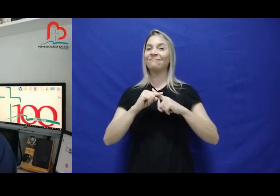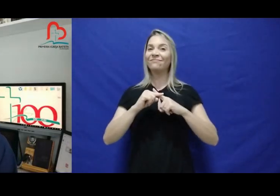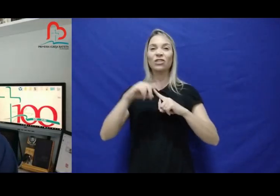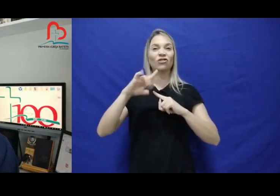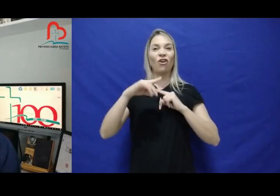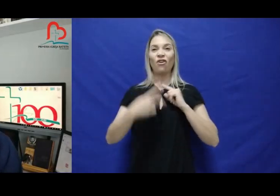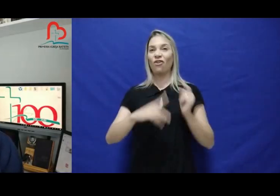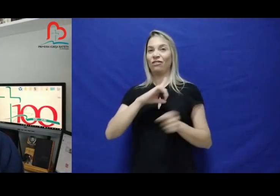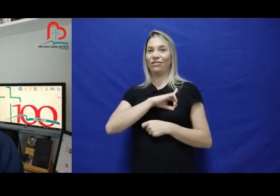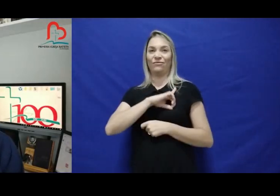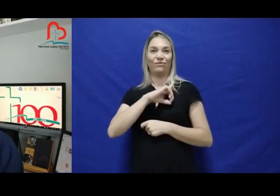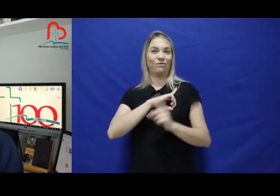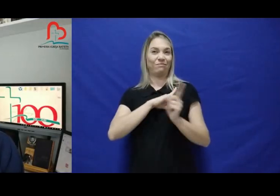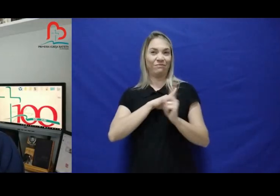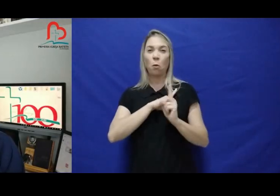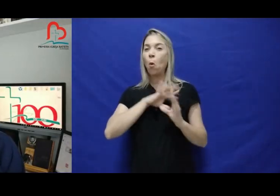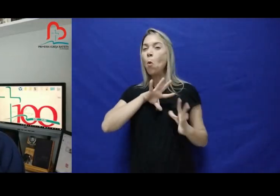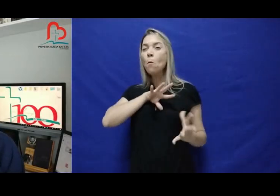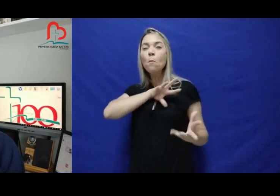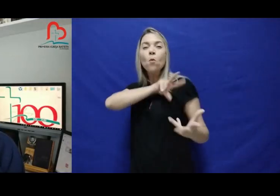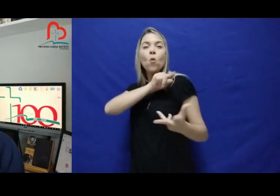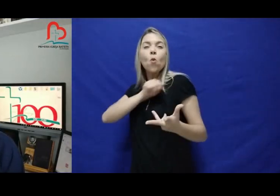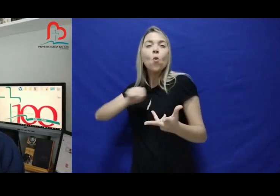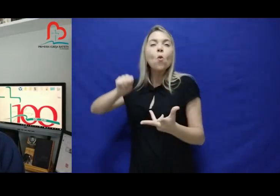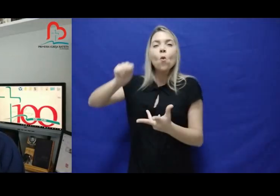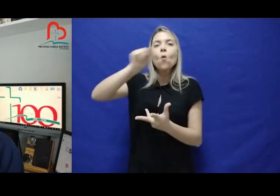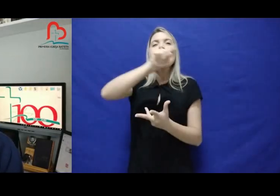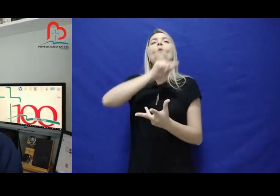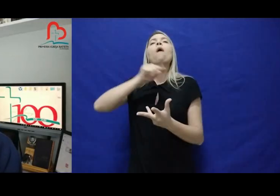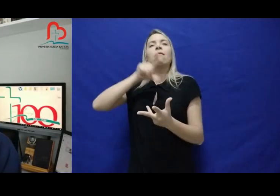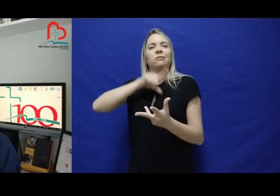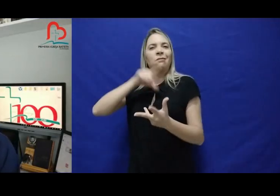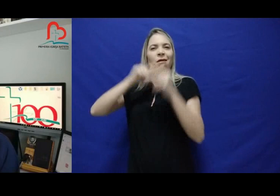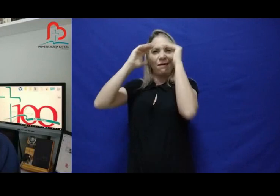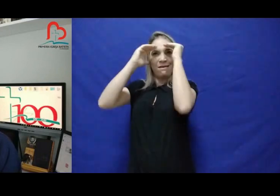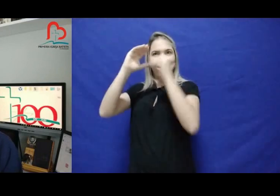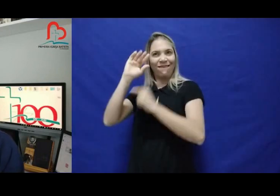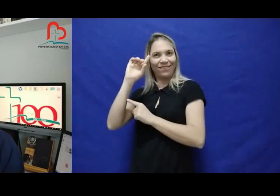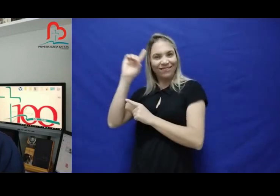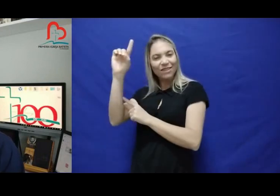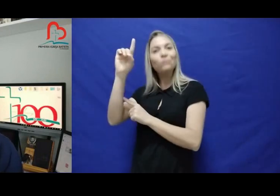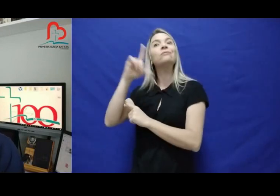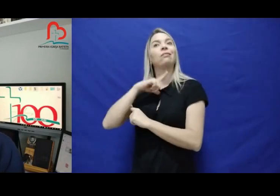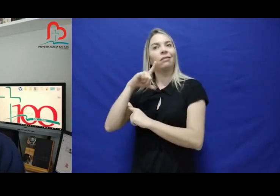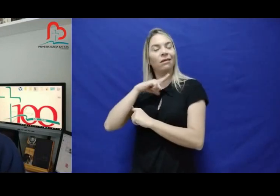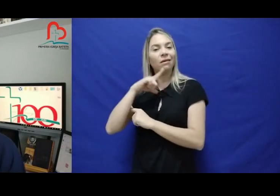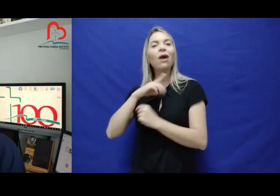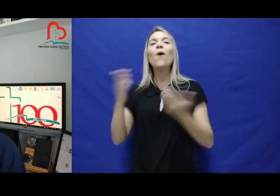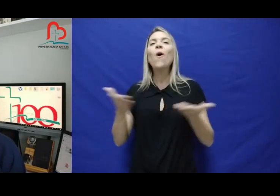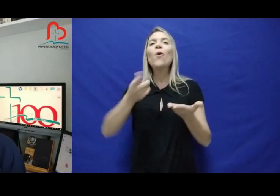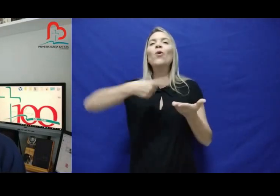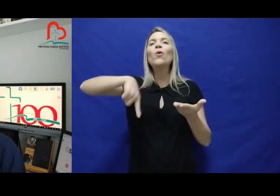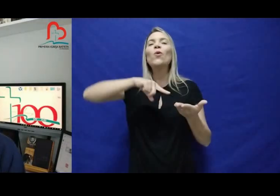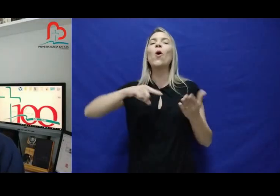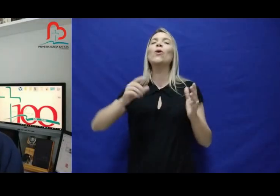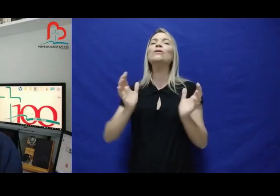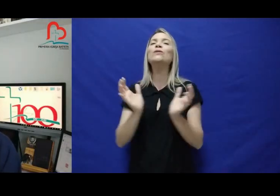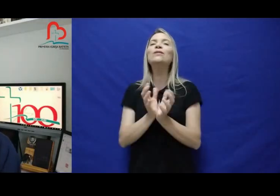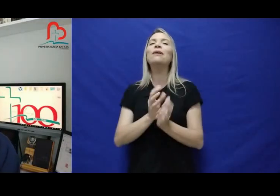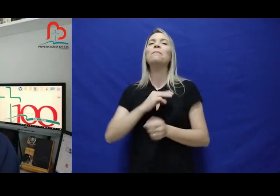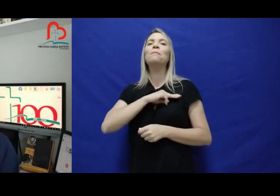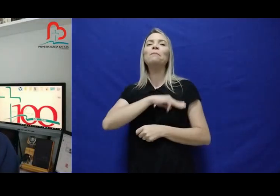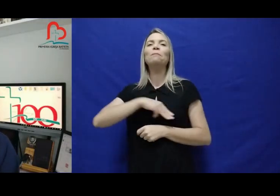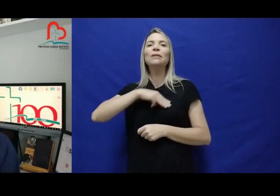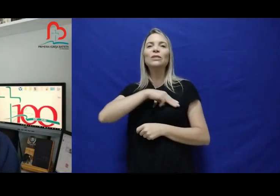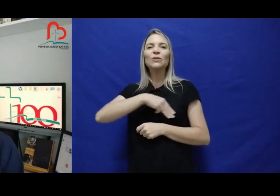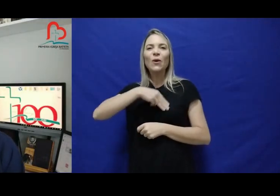confiou à nossa igreja não é cumprida apenas em Divinópolis, mas em todo o mundo. e nós estamos em campanha de missões